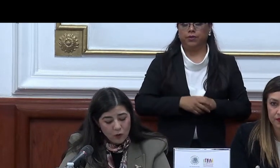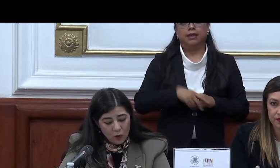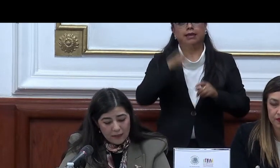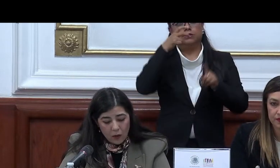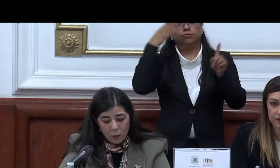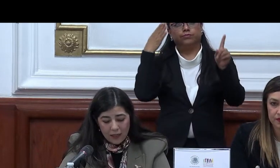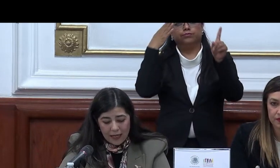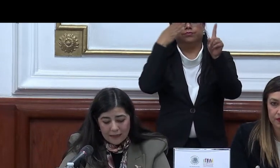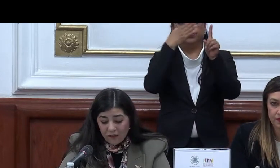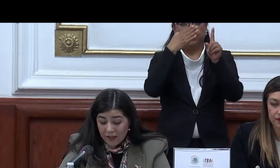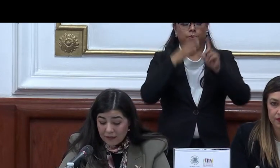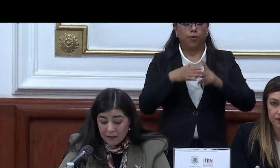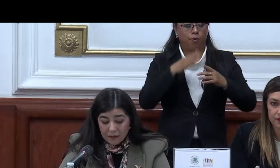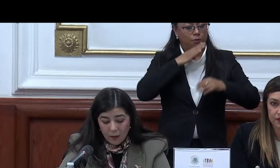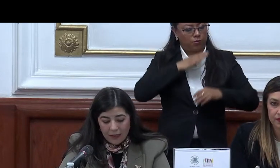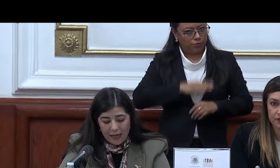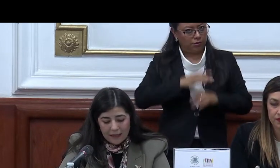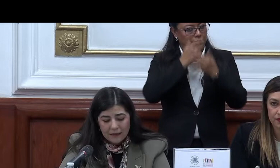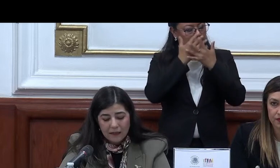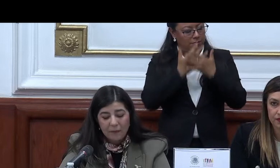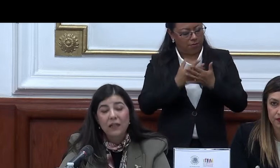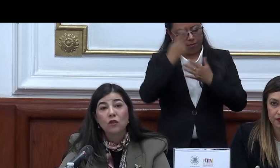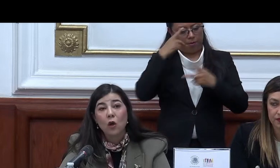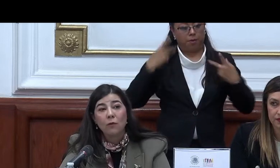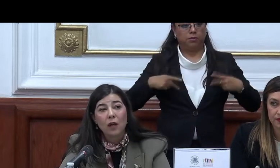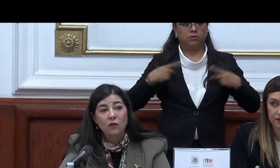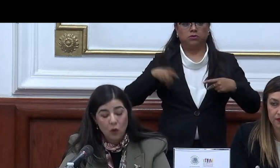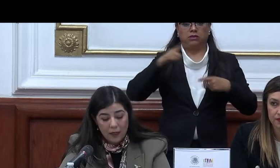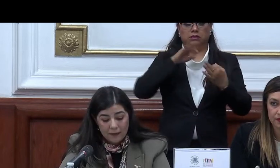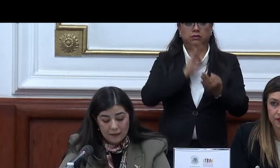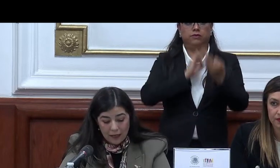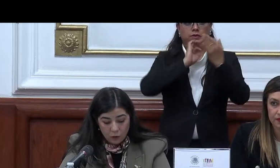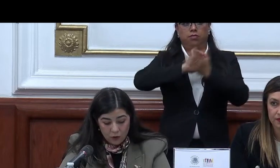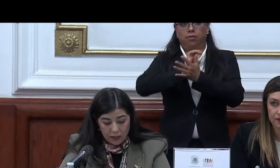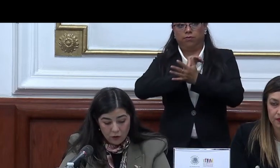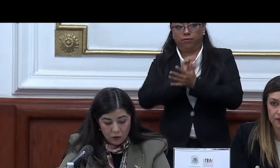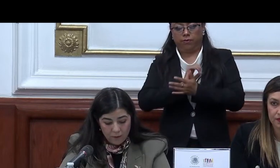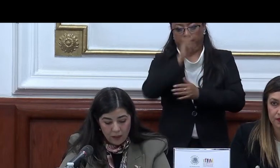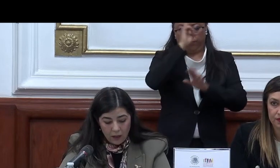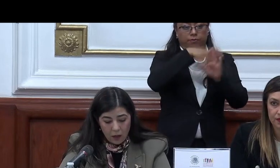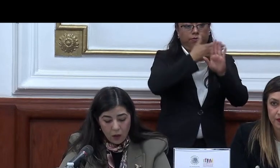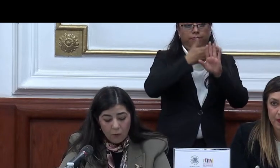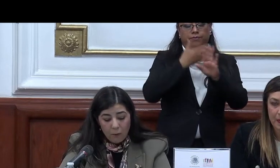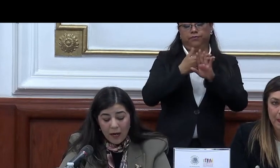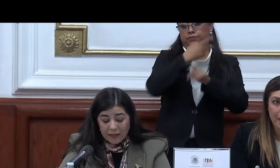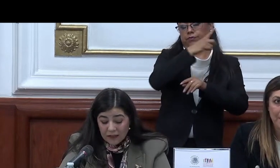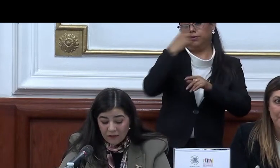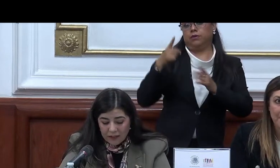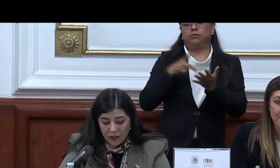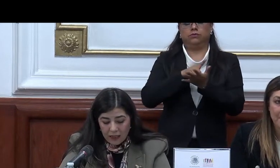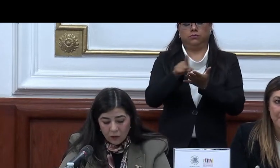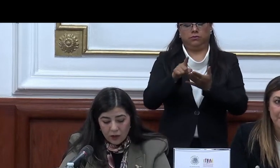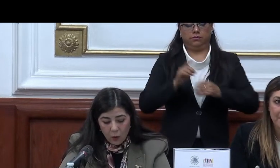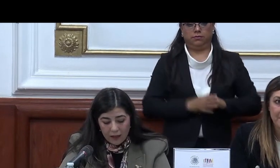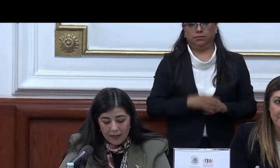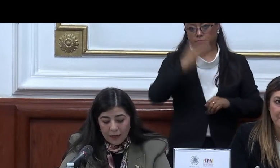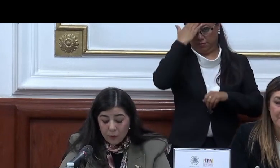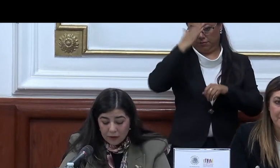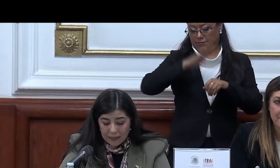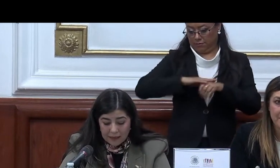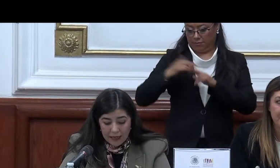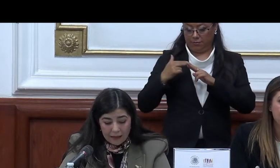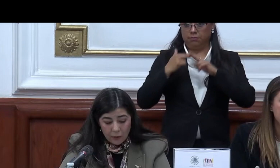para personas y comunidades que enfrentan desigualdades, discriminación y violaciones a sus derechos. Conmemorar esta fecha nos recuerda